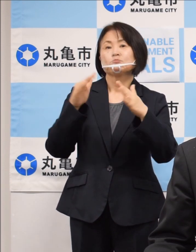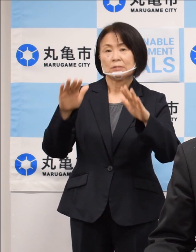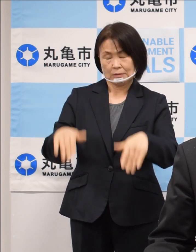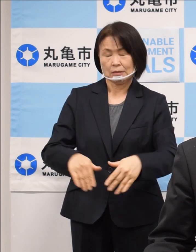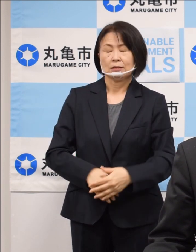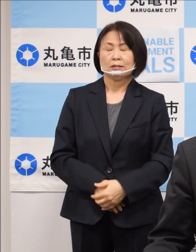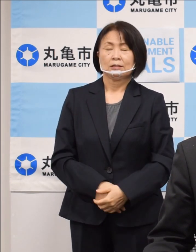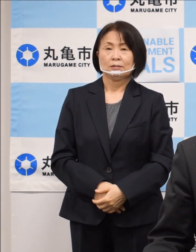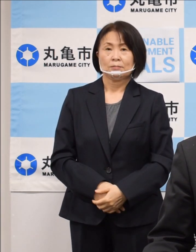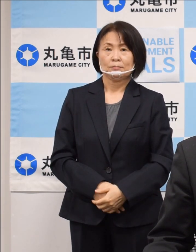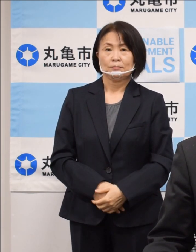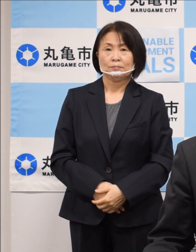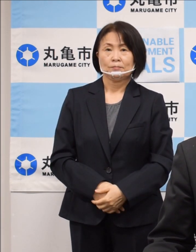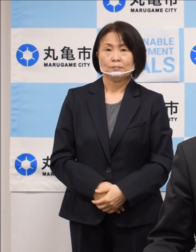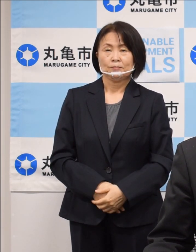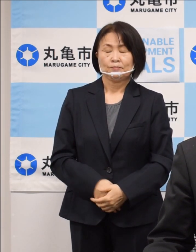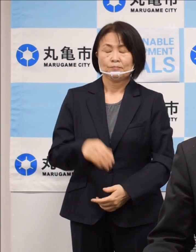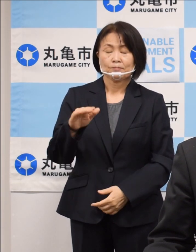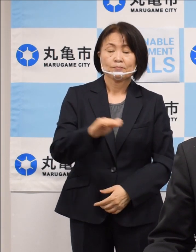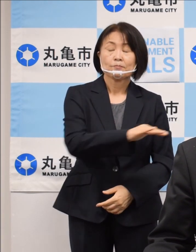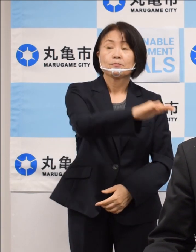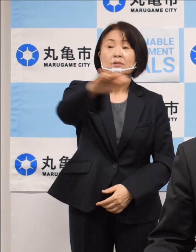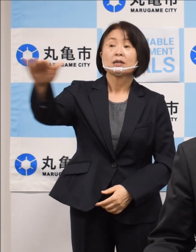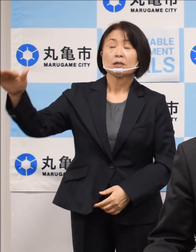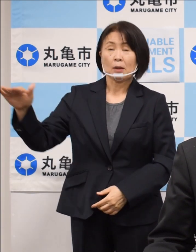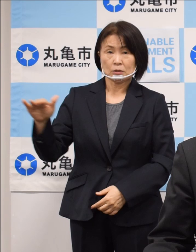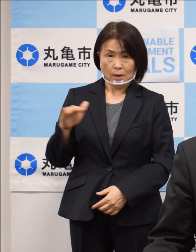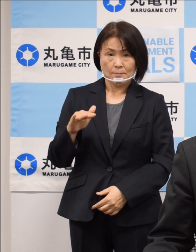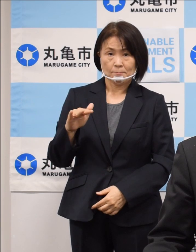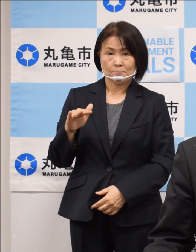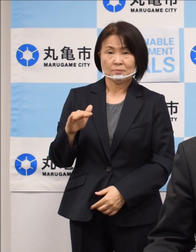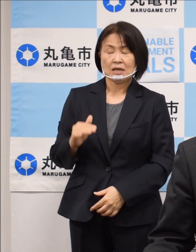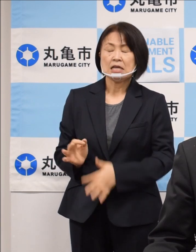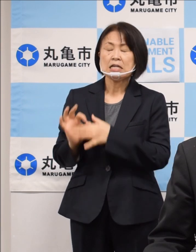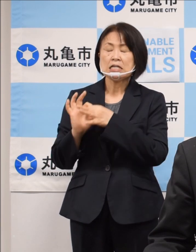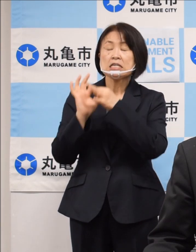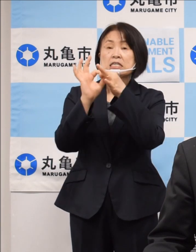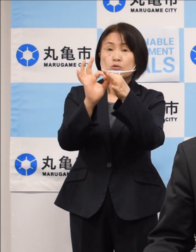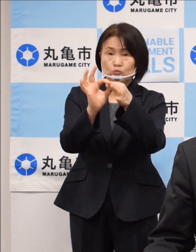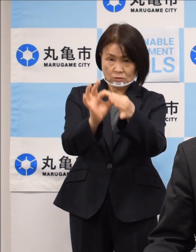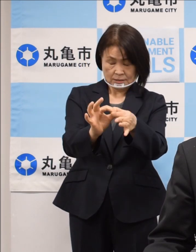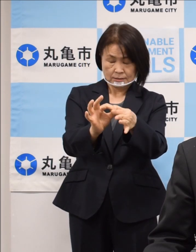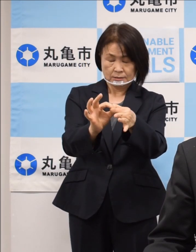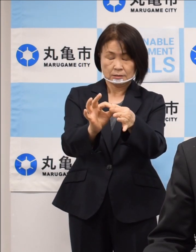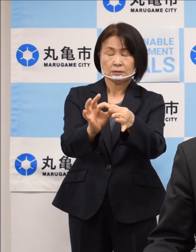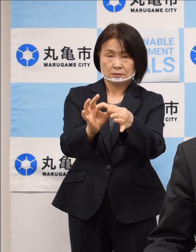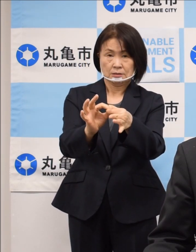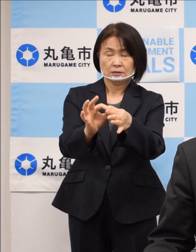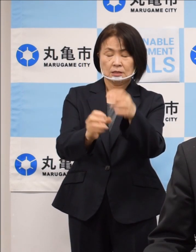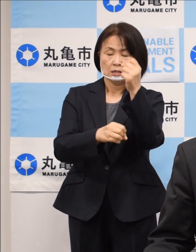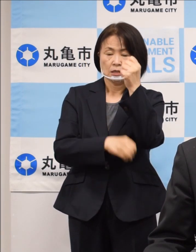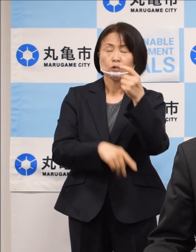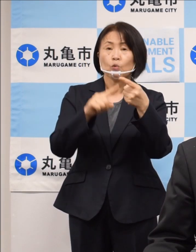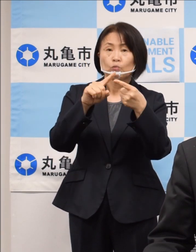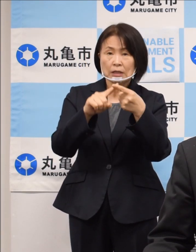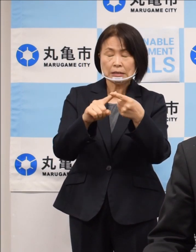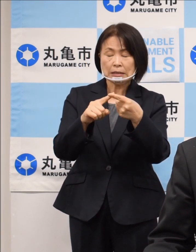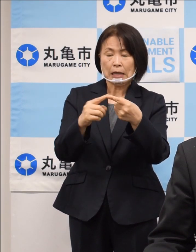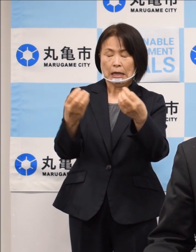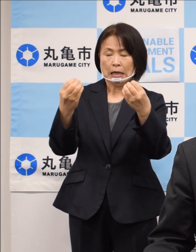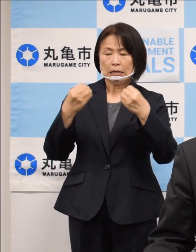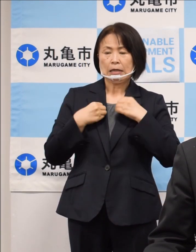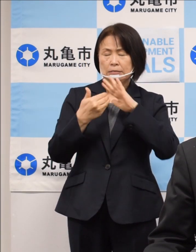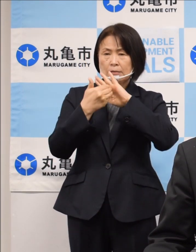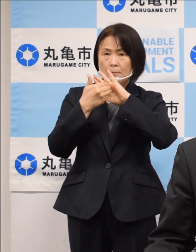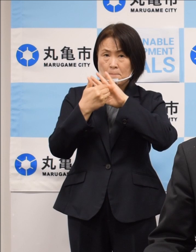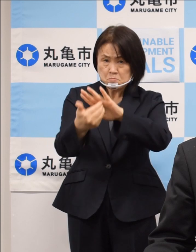ました。市民の皆様には引き続きとはなりますが、基本的な感